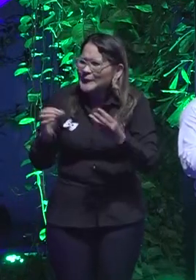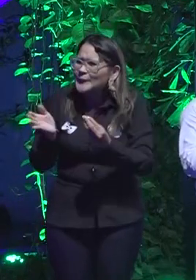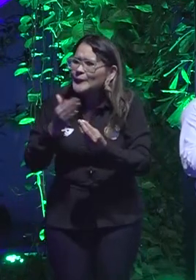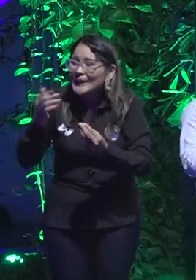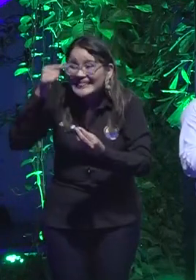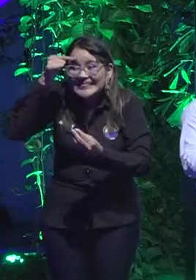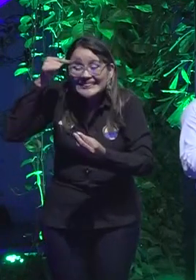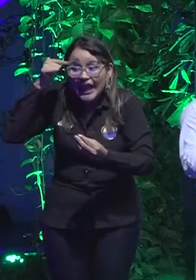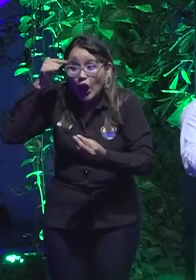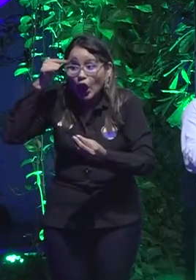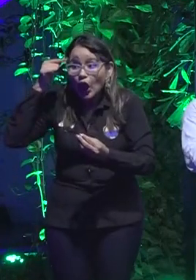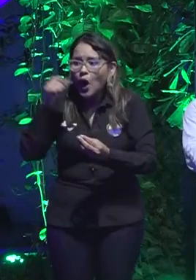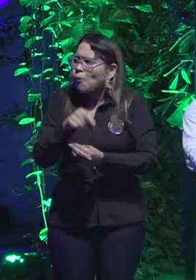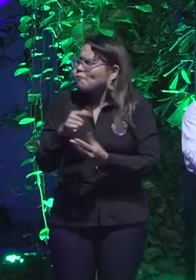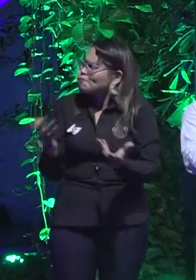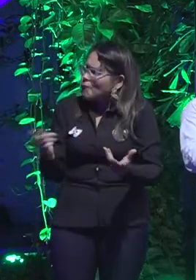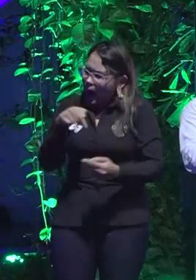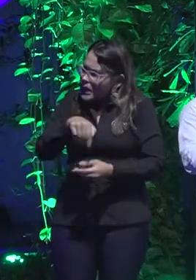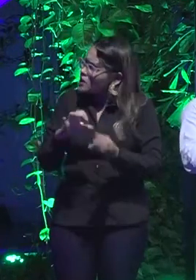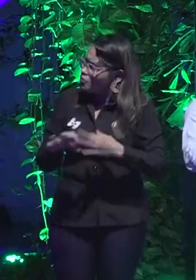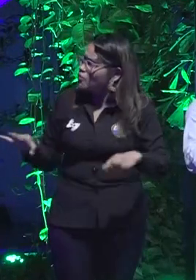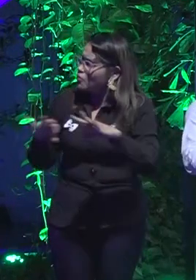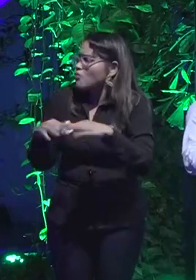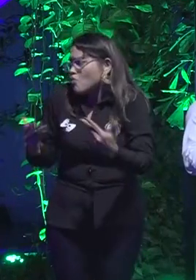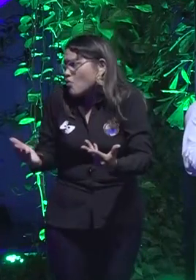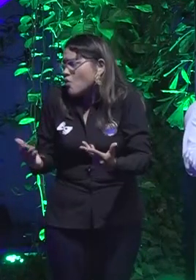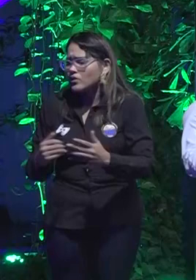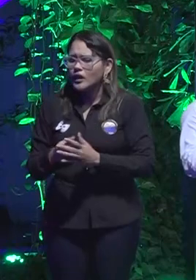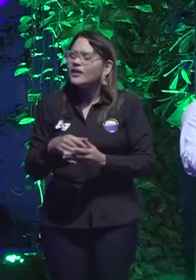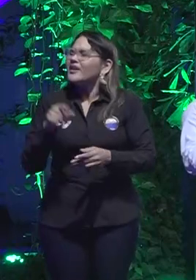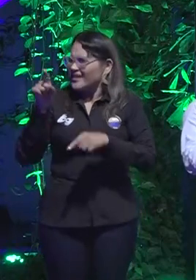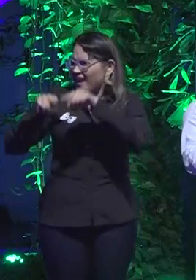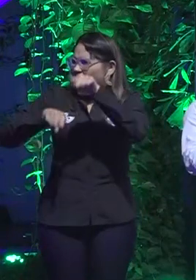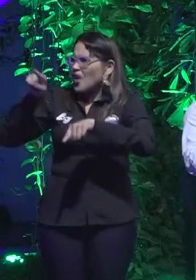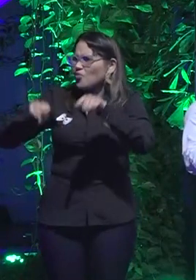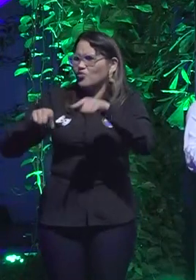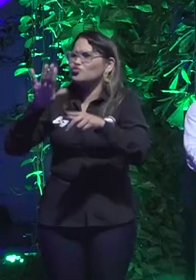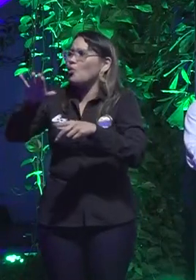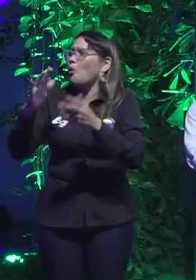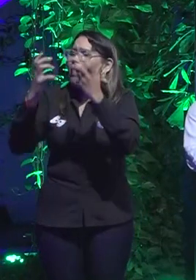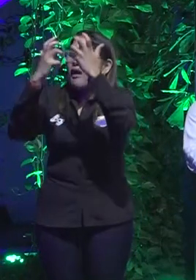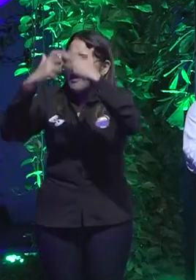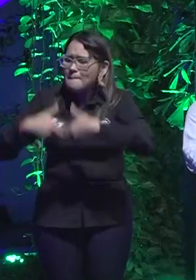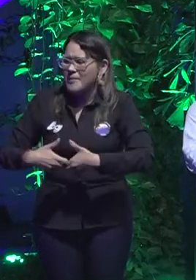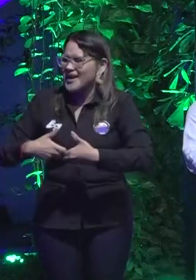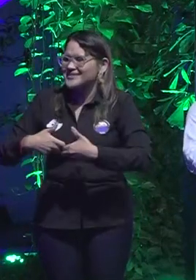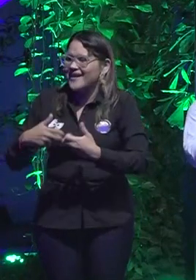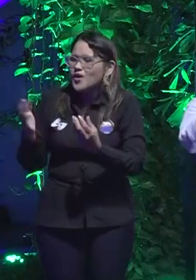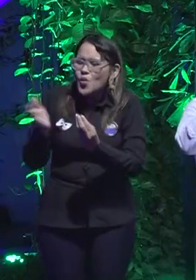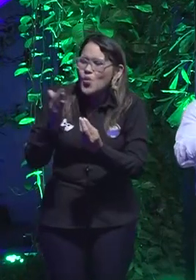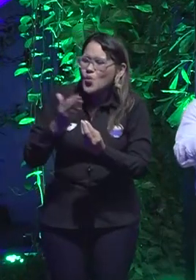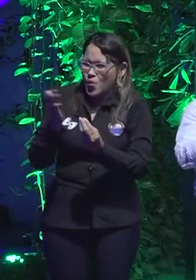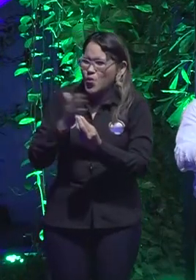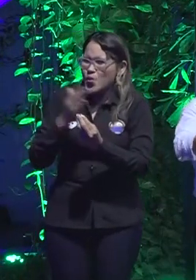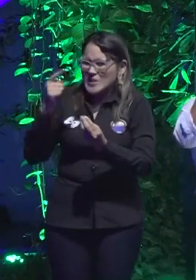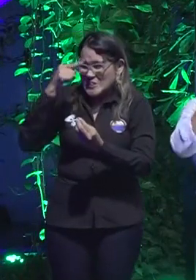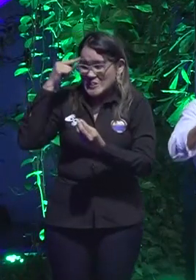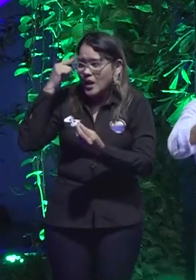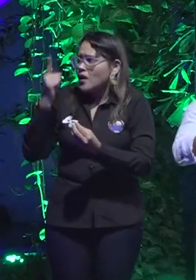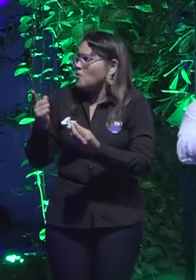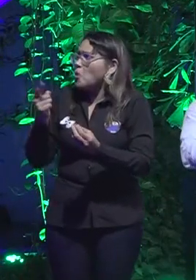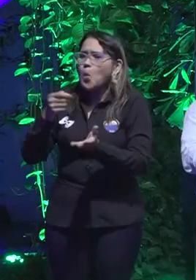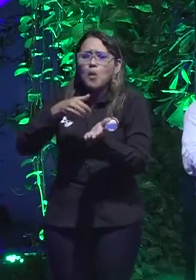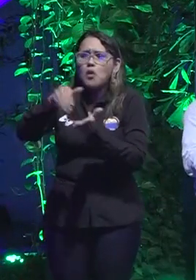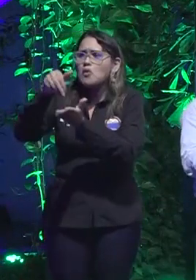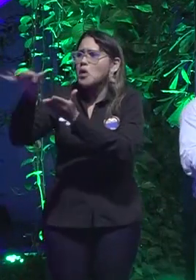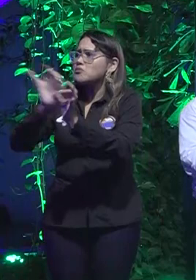Y hoy la transición laboral para quienes quedan por fuera con la salida de las empresas carboneras no incluye al Magdalena. Y en unos años, cuando se